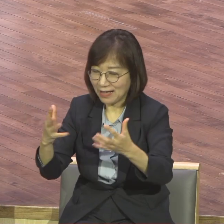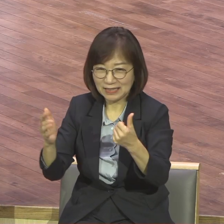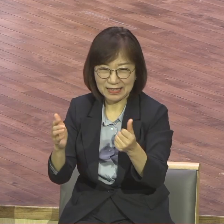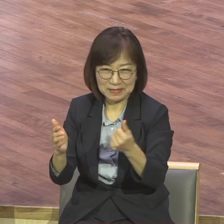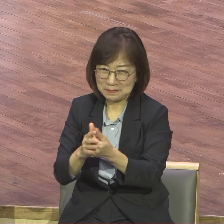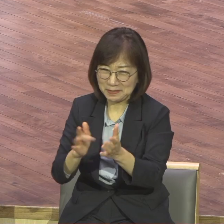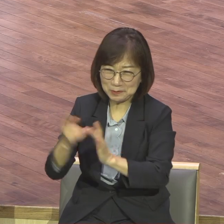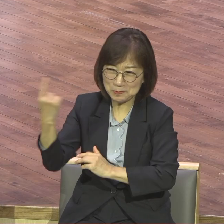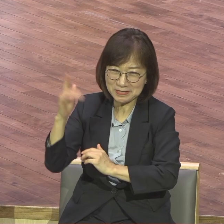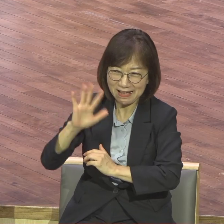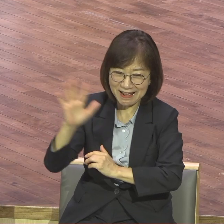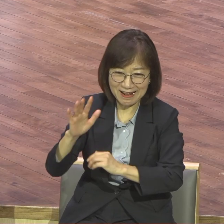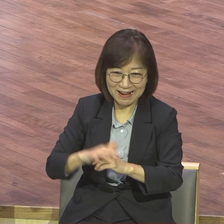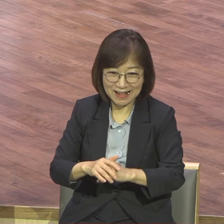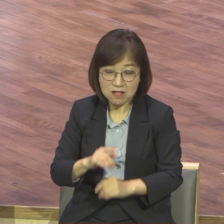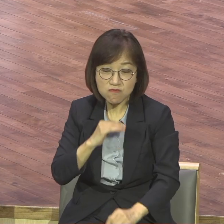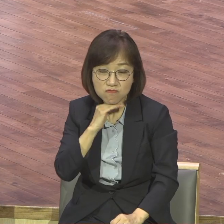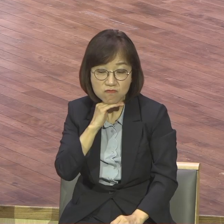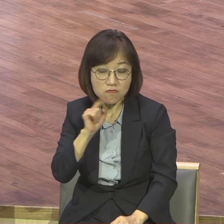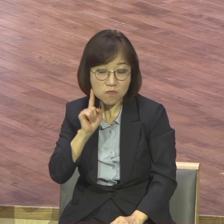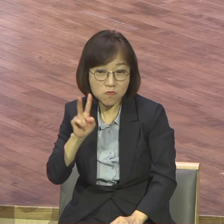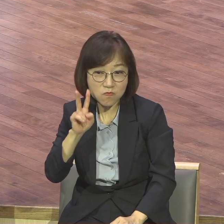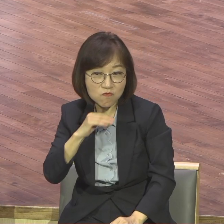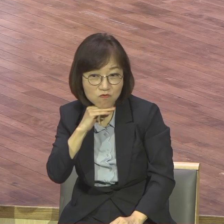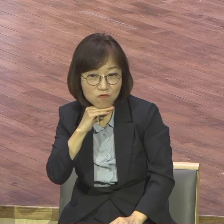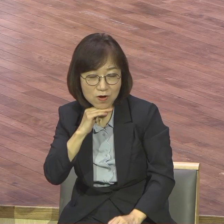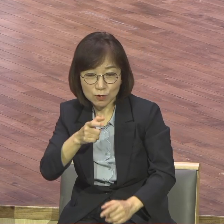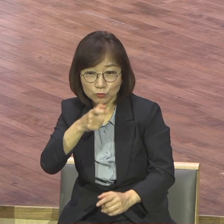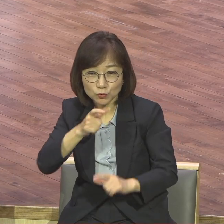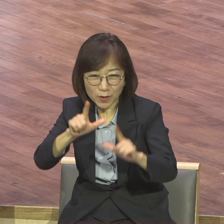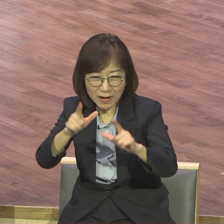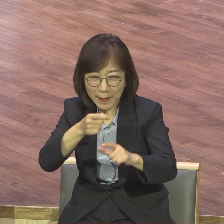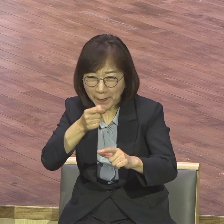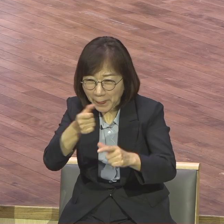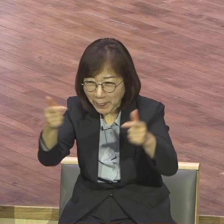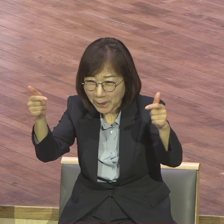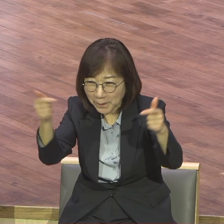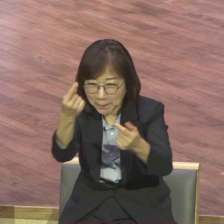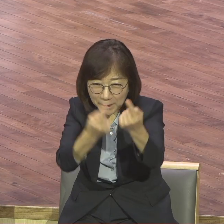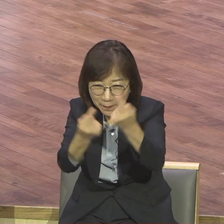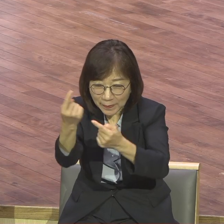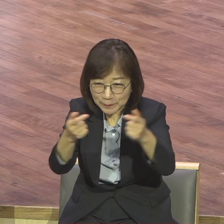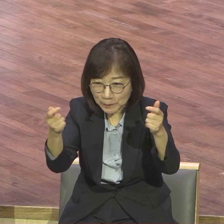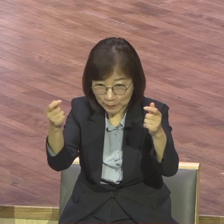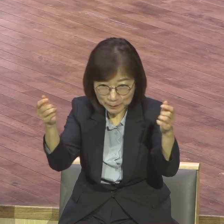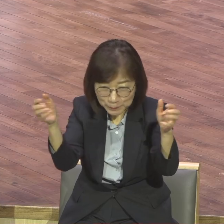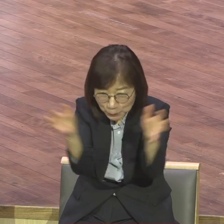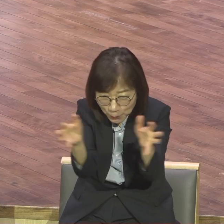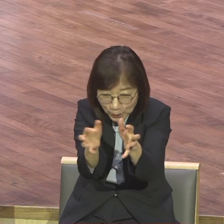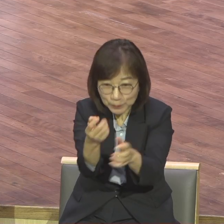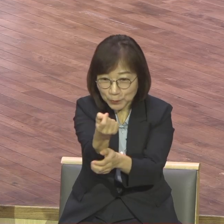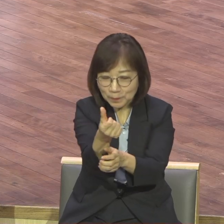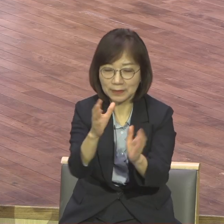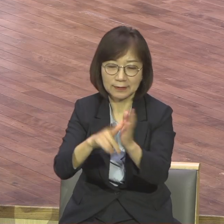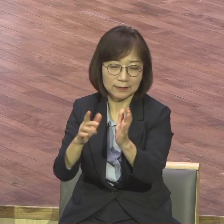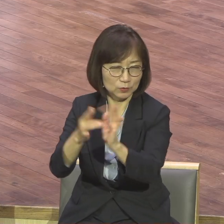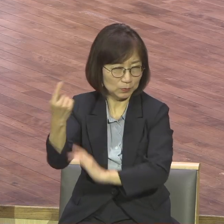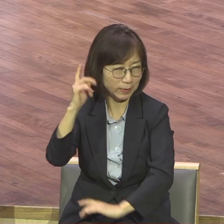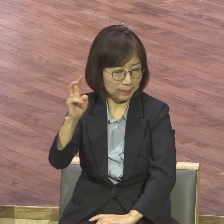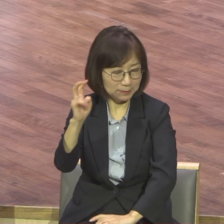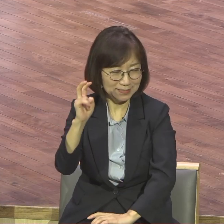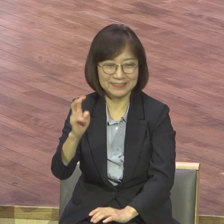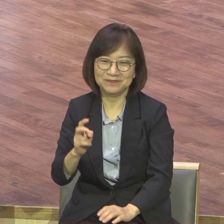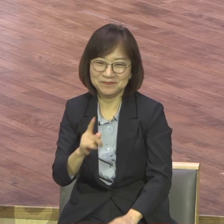있기 때문에. 예수님께서 친히 마태복음 24장 42절에 깨어 있어라. 어느 날에 너희 주가